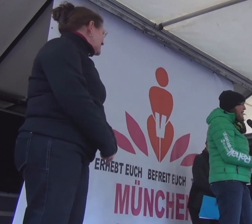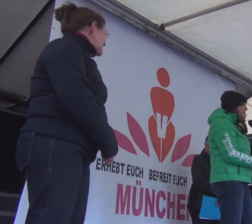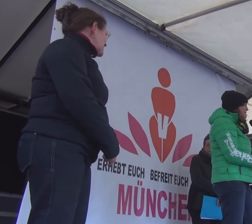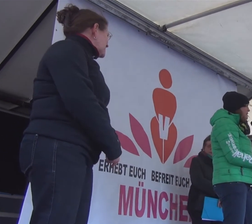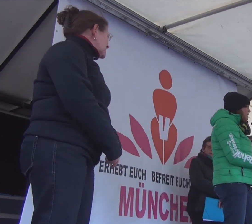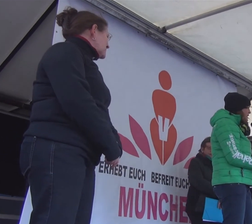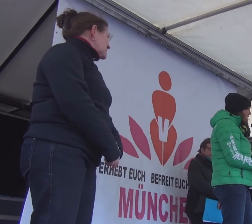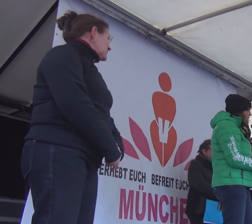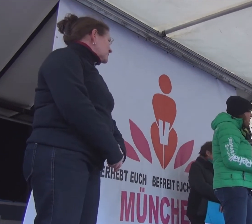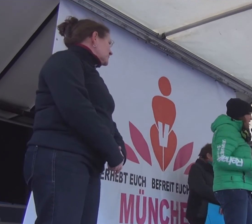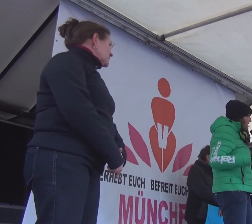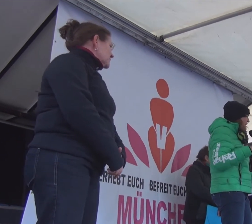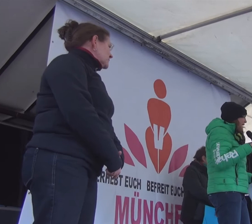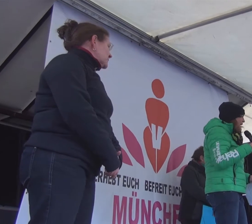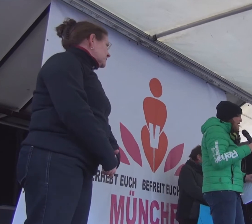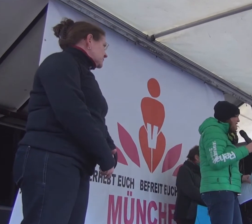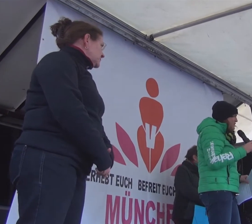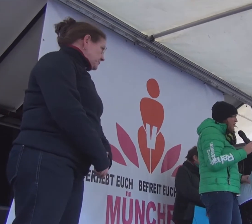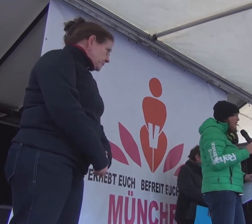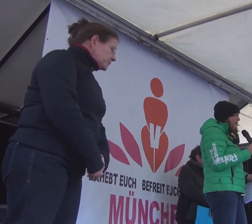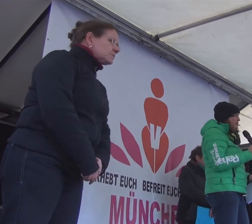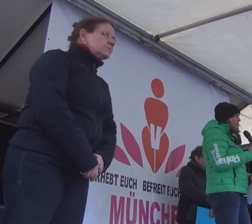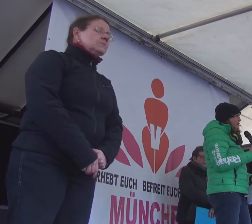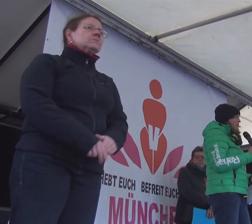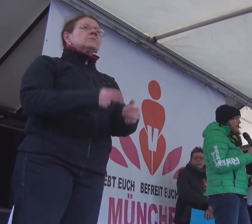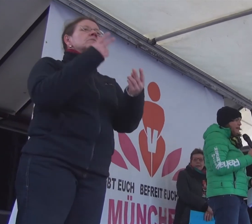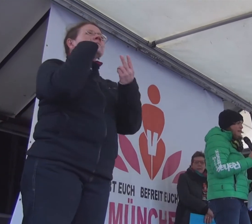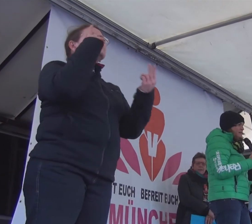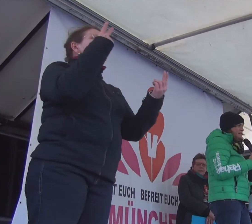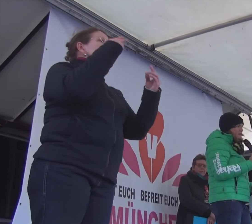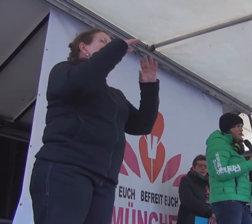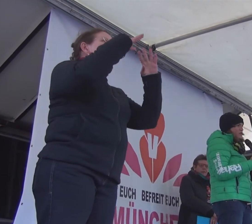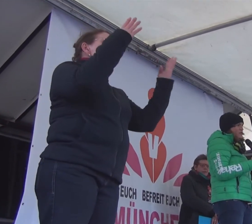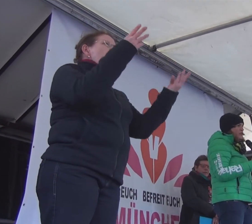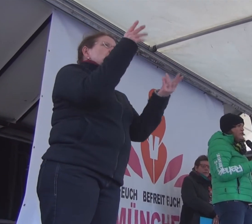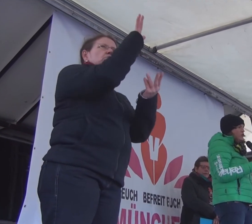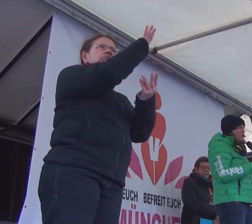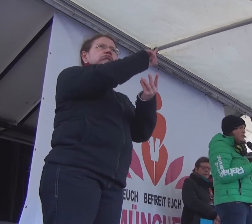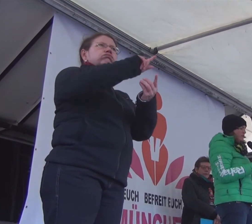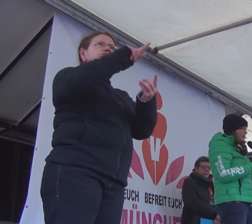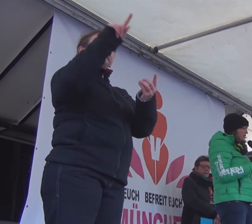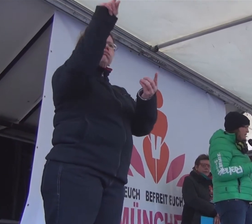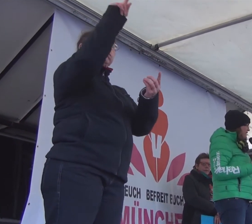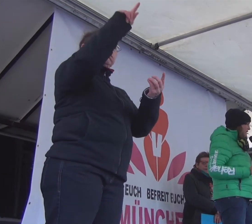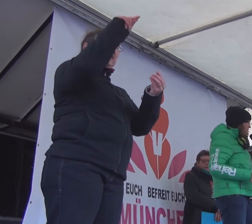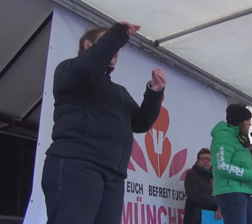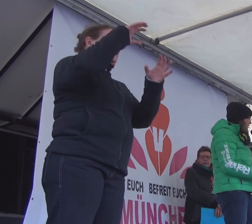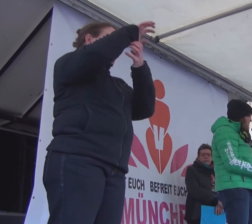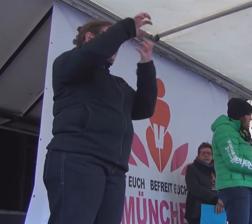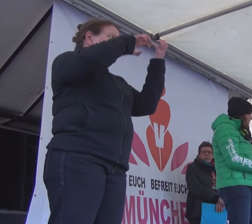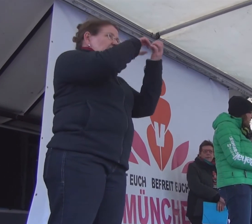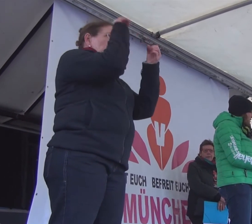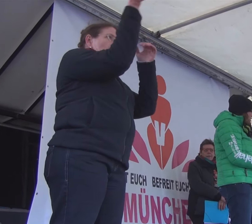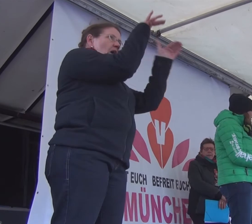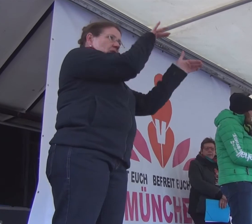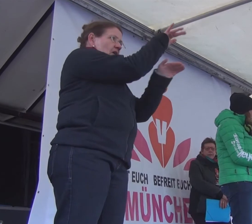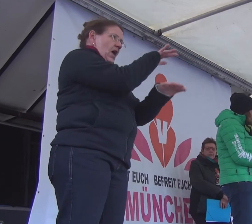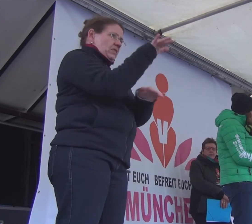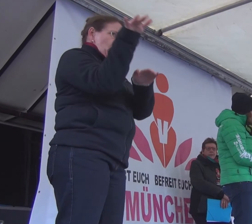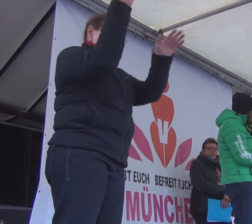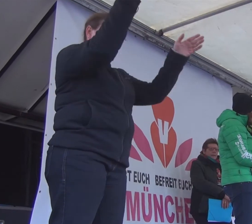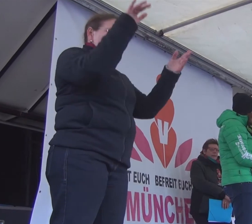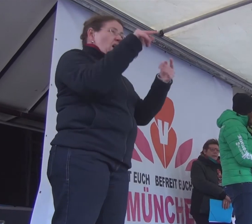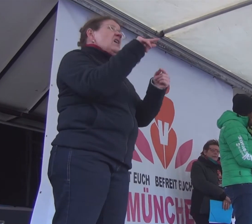Im Moment erleben wir elendig viele Krisen und viele Fluchtbewegungen in der ganzen Welt. Und